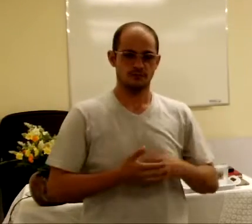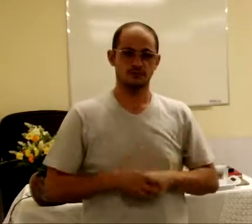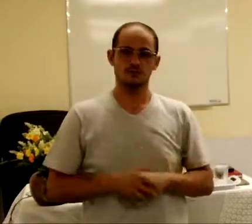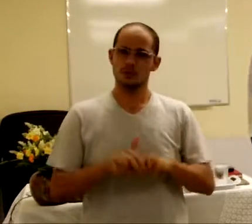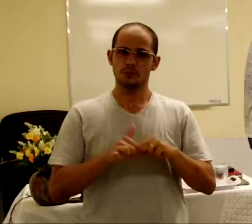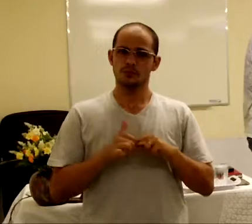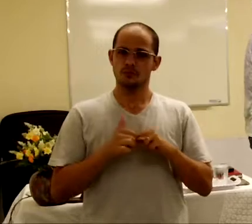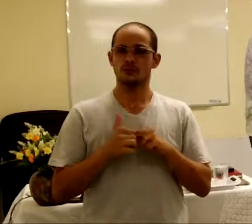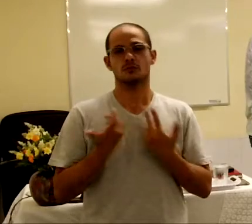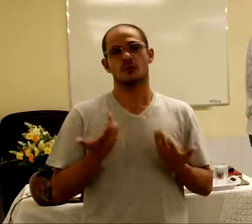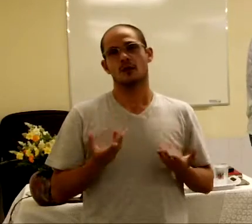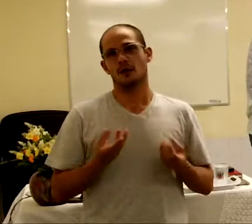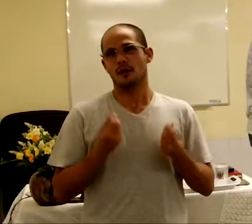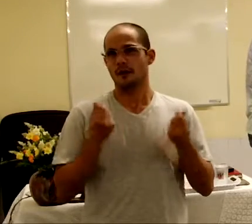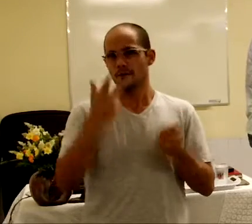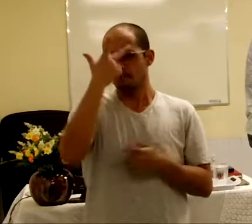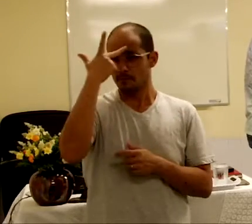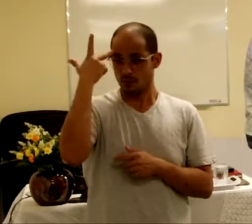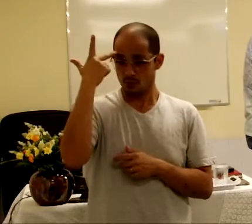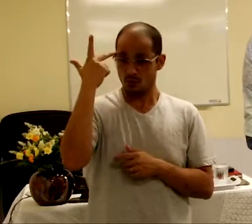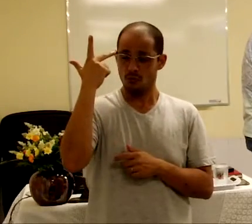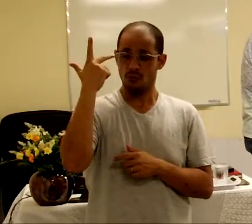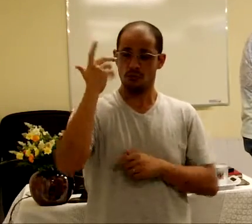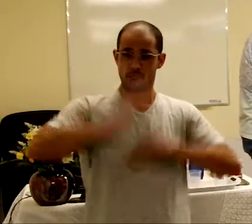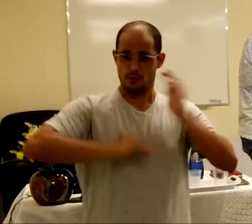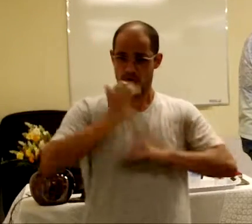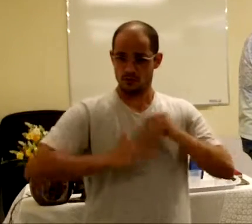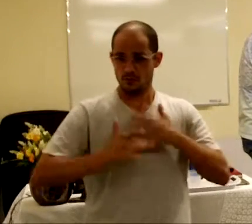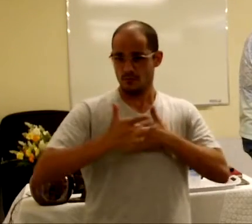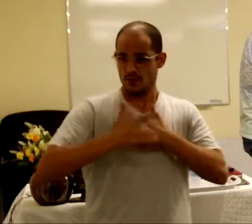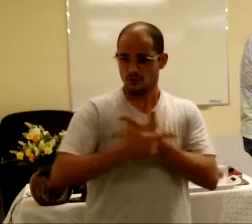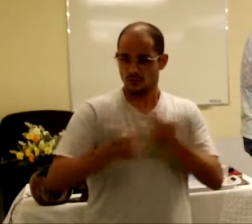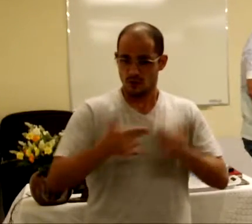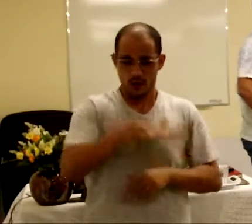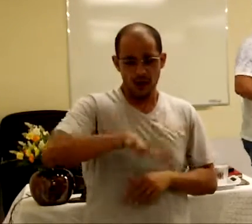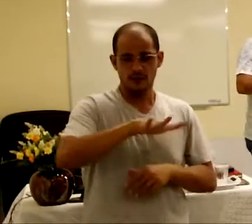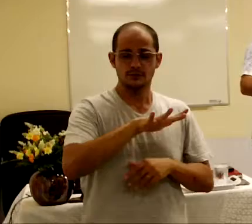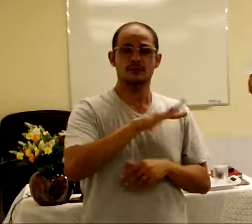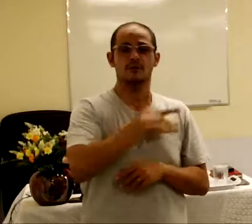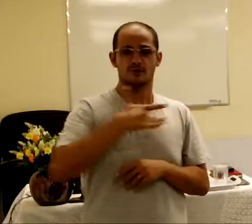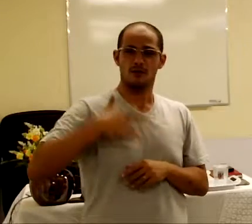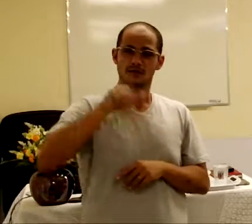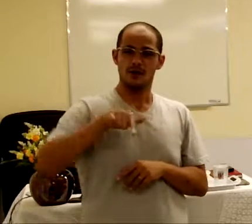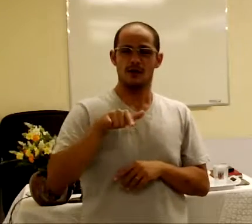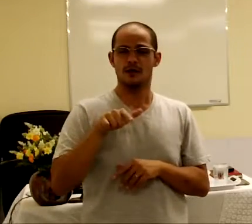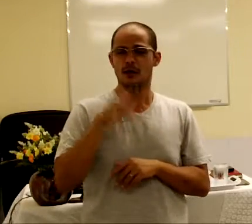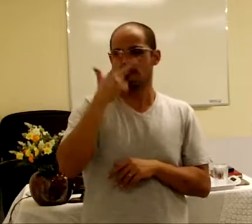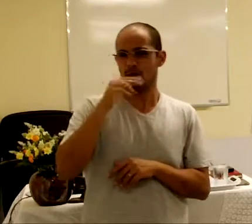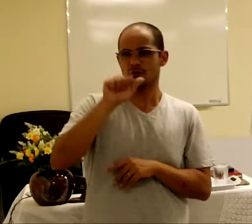Tanto que muitos são chamados, os socorristas, os paramédicos, enfim, a área da saúde são chamados anjos da guarda. Né?